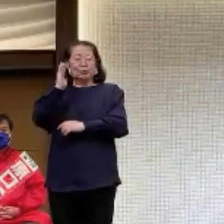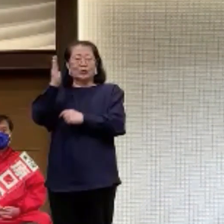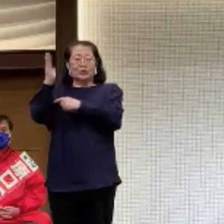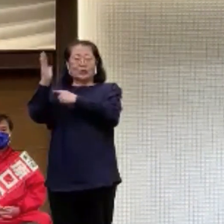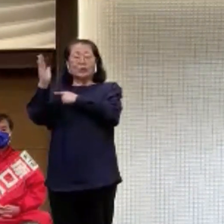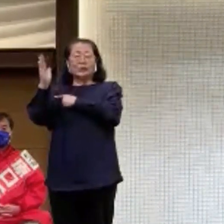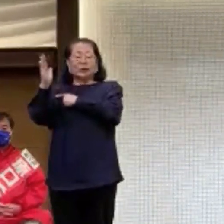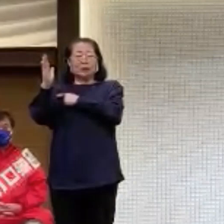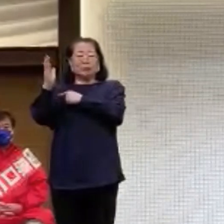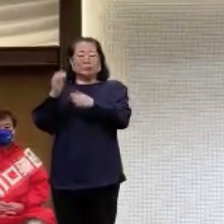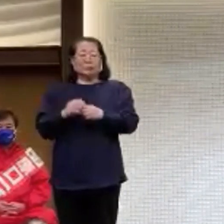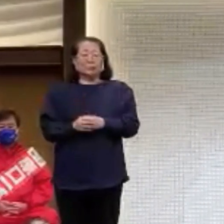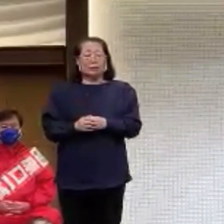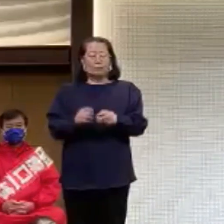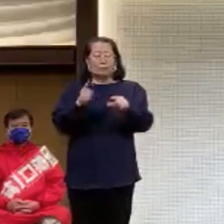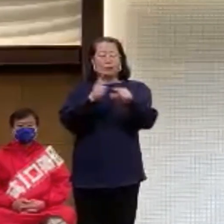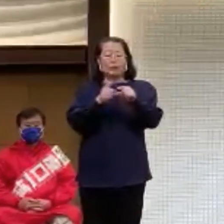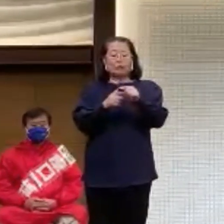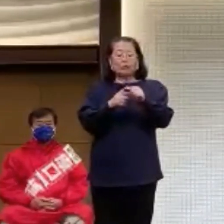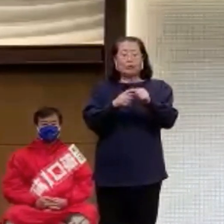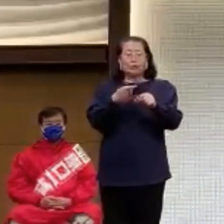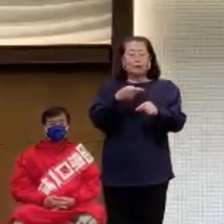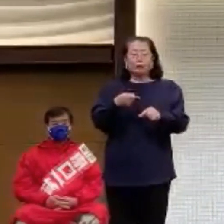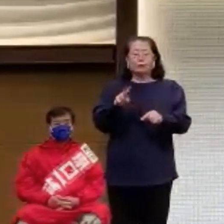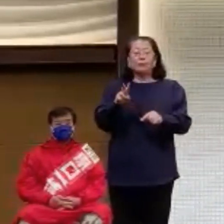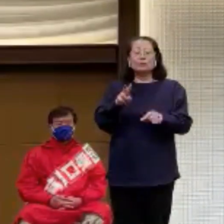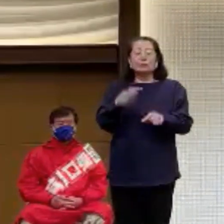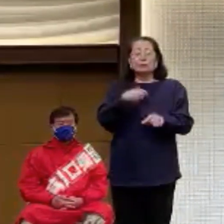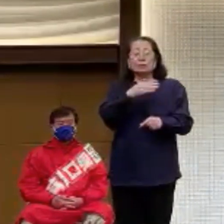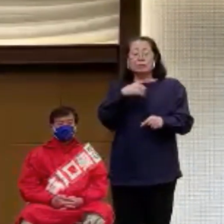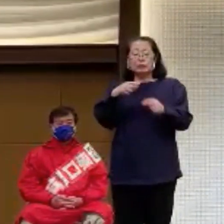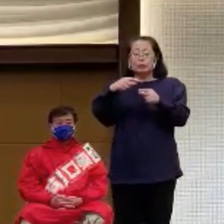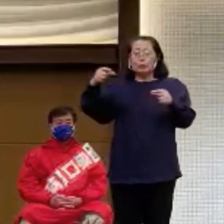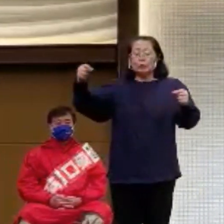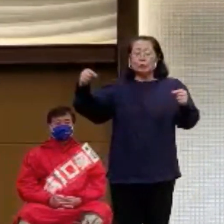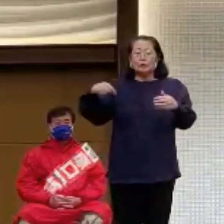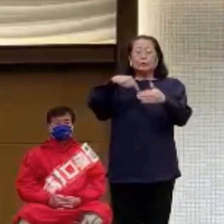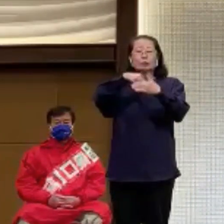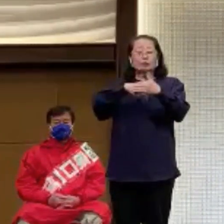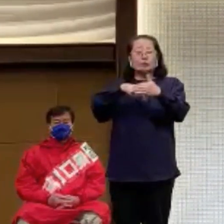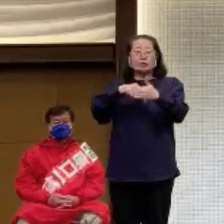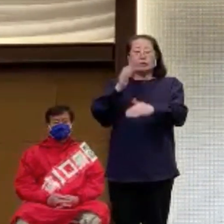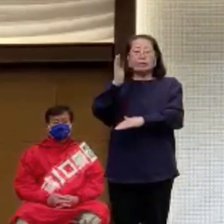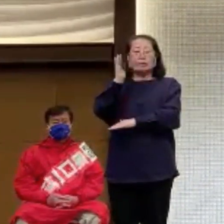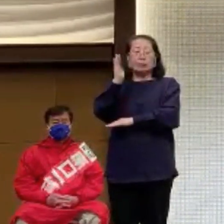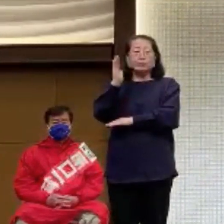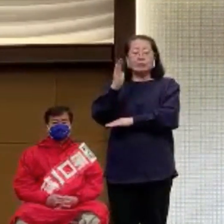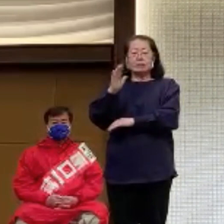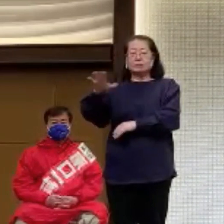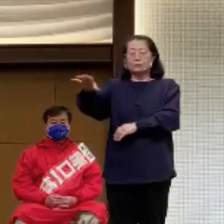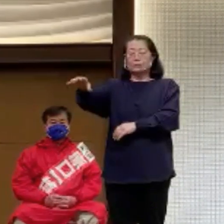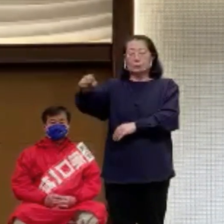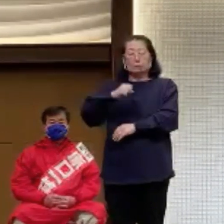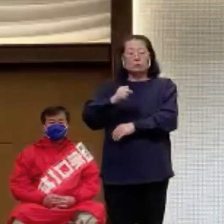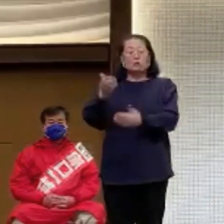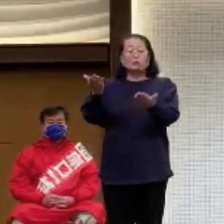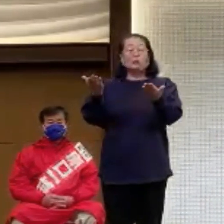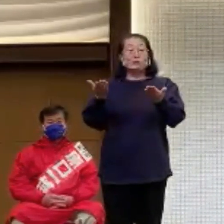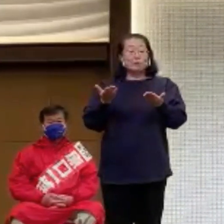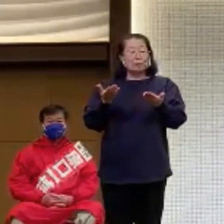政権の中枢で私たち国民のもとにこの政治を取り戻していただきましょう。